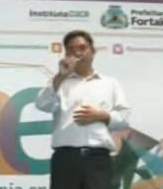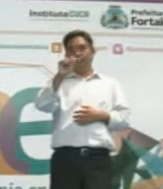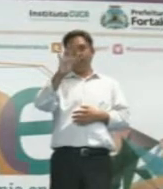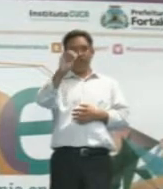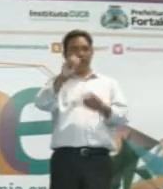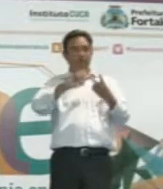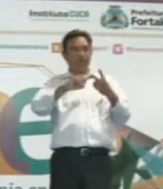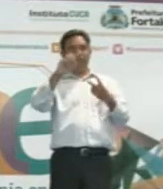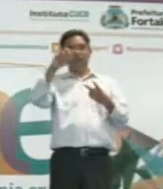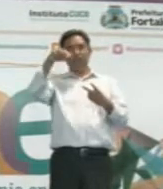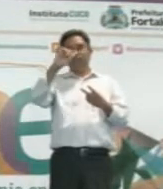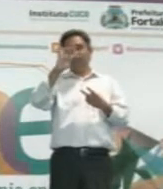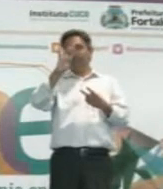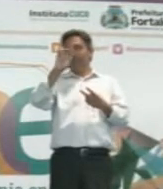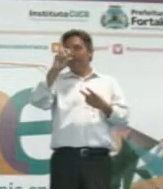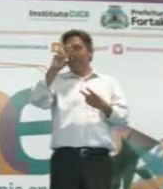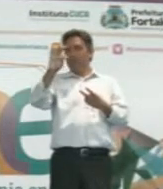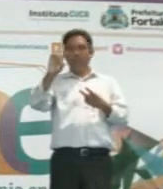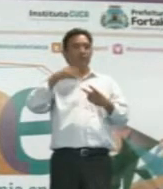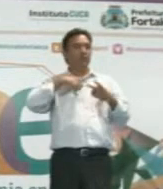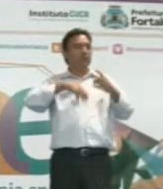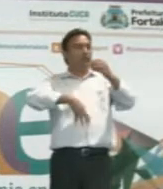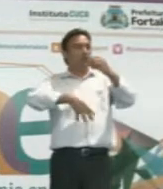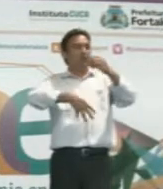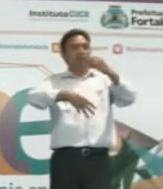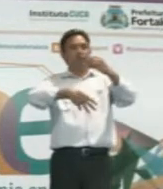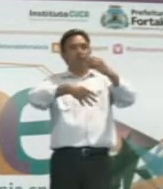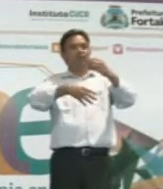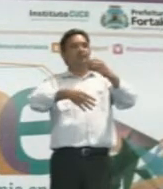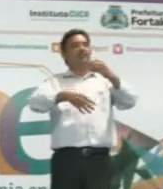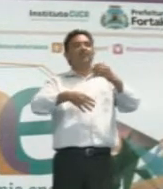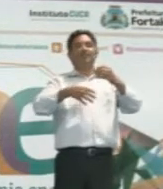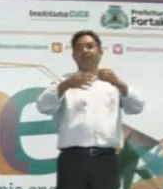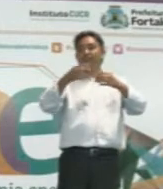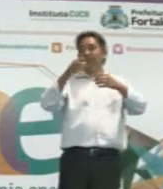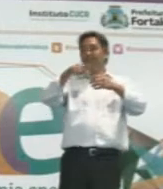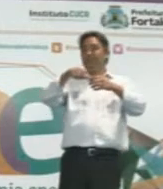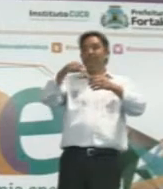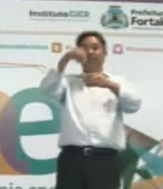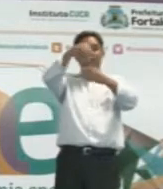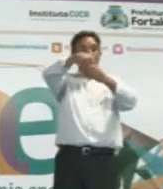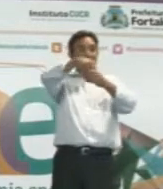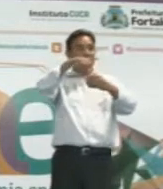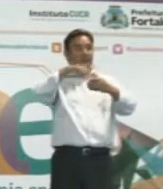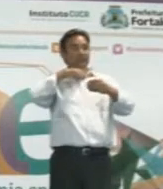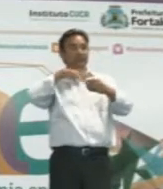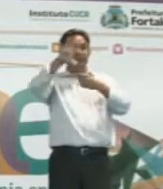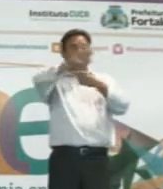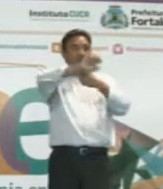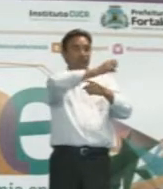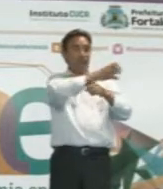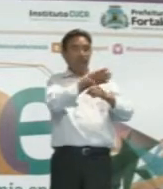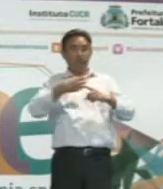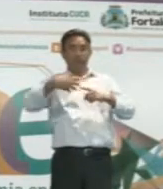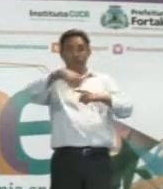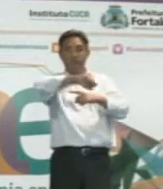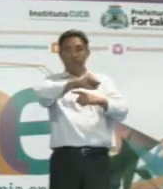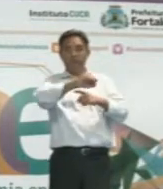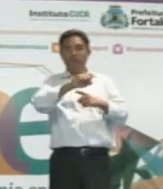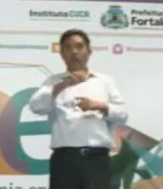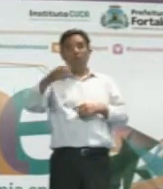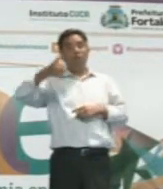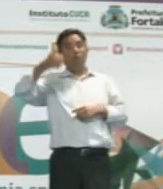o posterior acúmulo de matéria orgânica em decomposição. Os nutrientes são assimilados pelos produtores